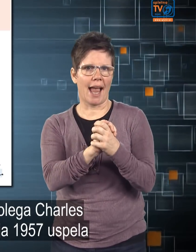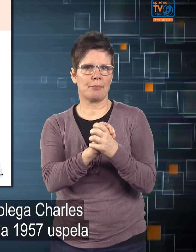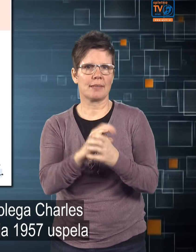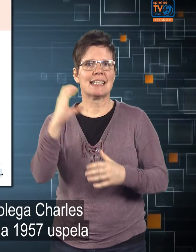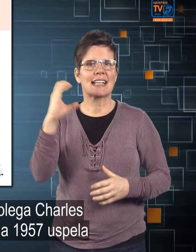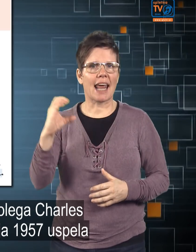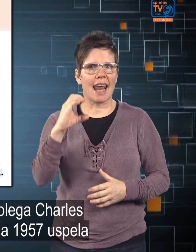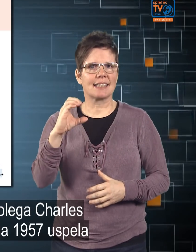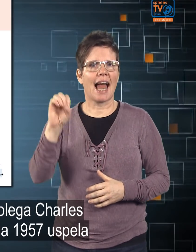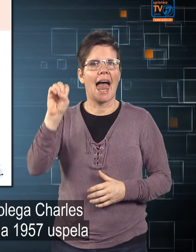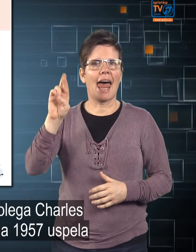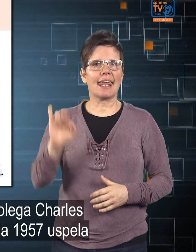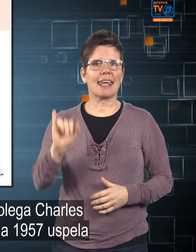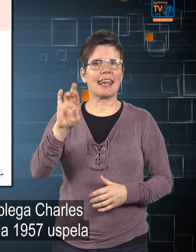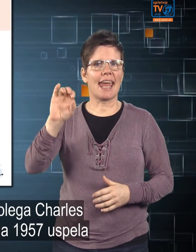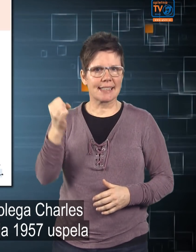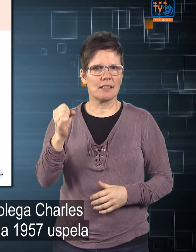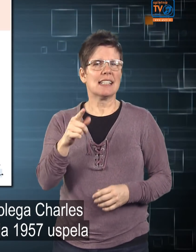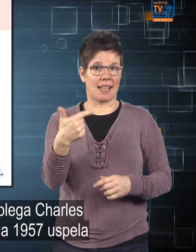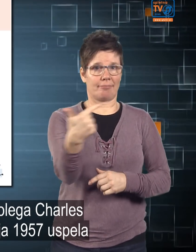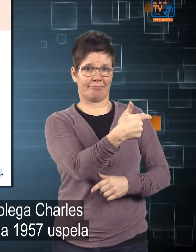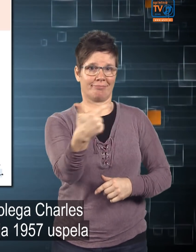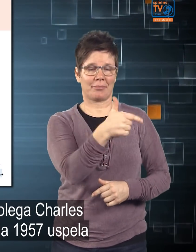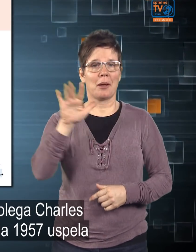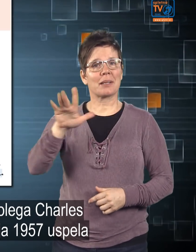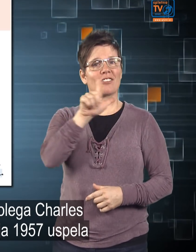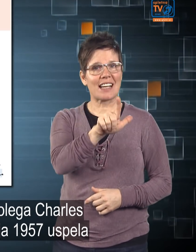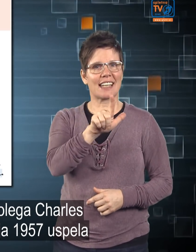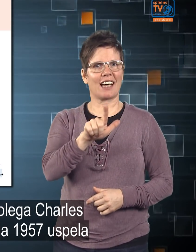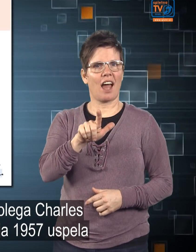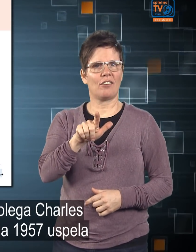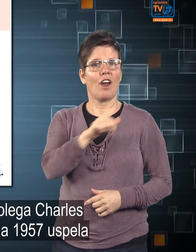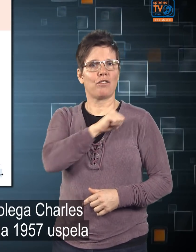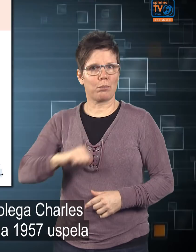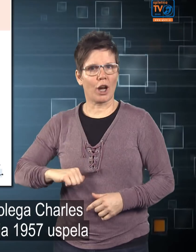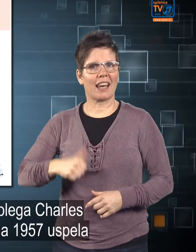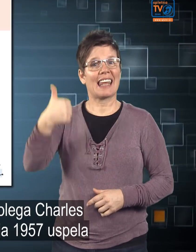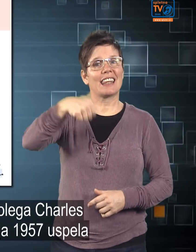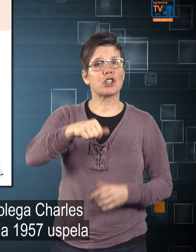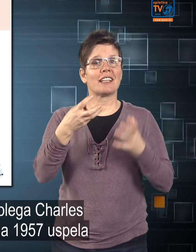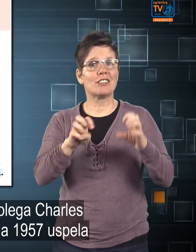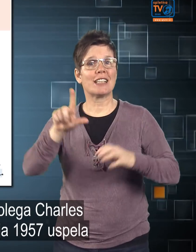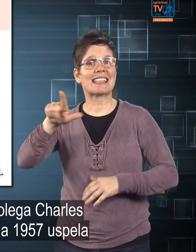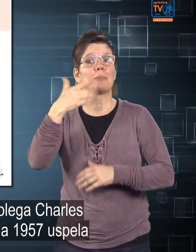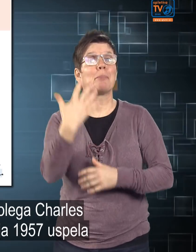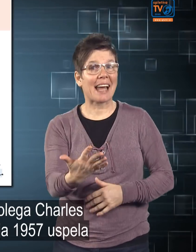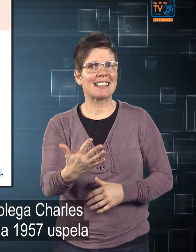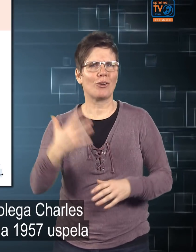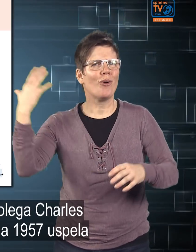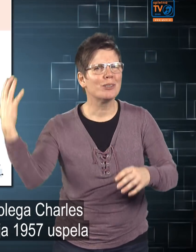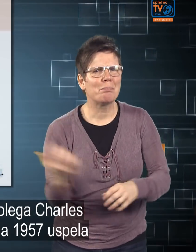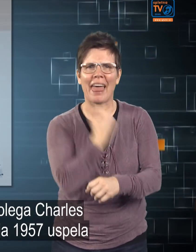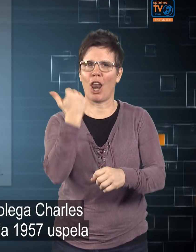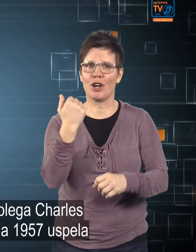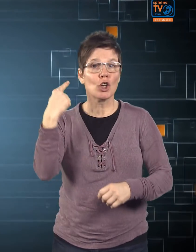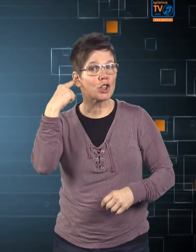Egire sta 25. februarja 1957 uspela slušni živec